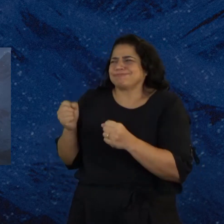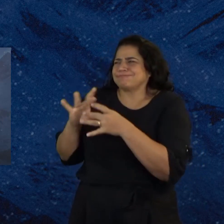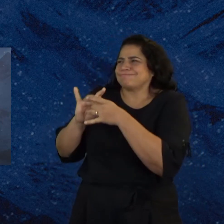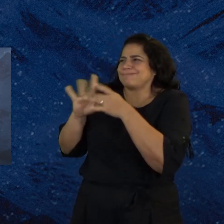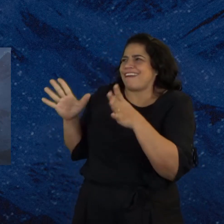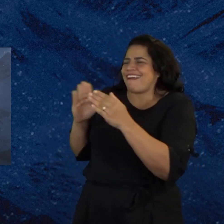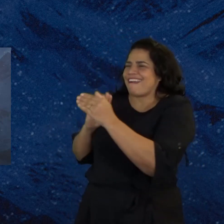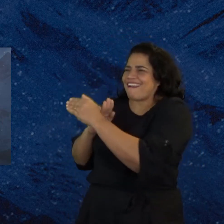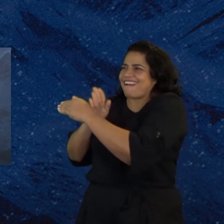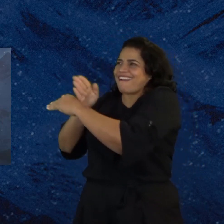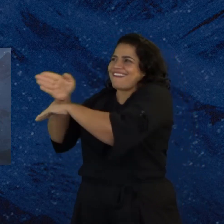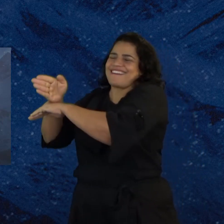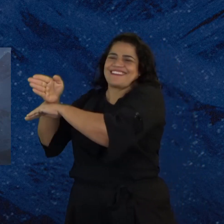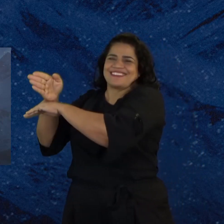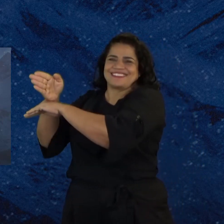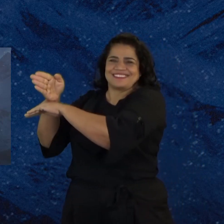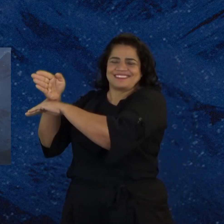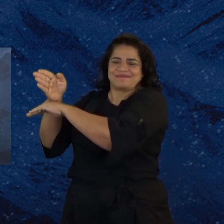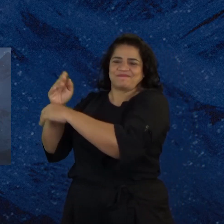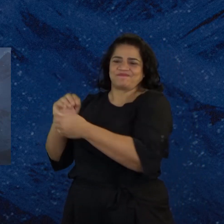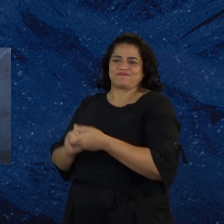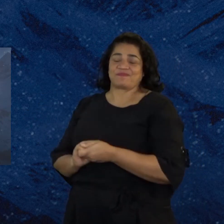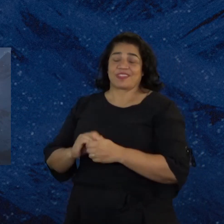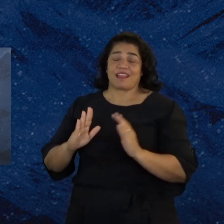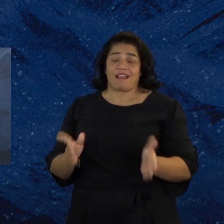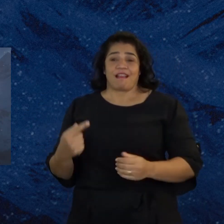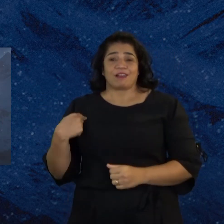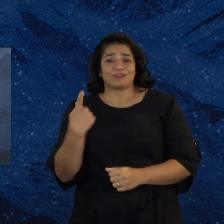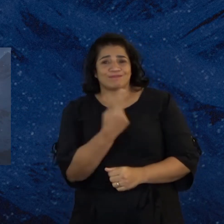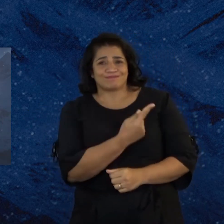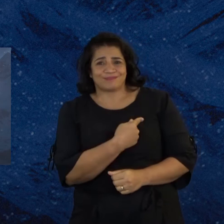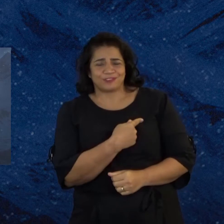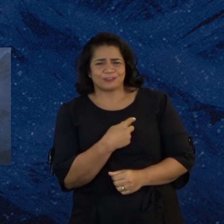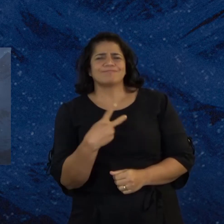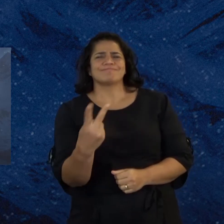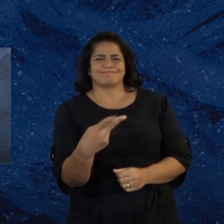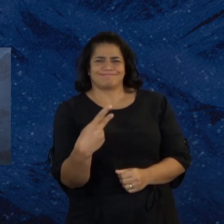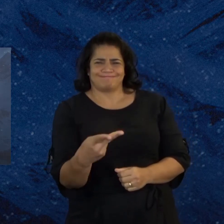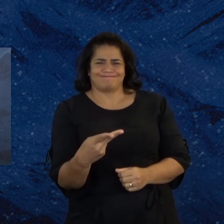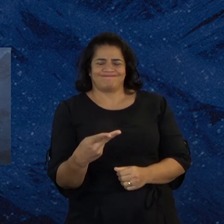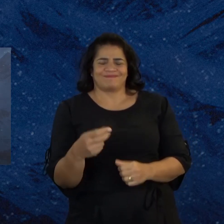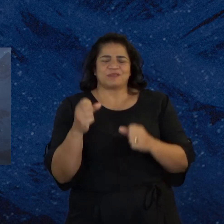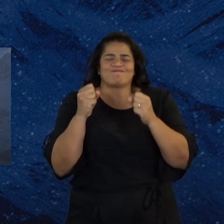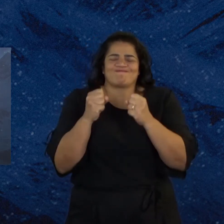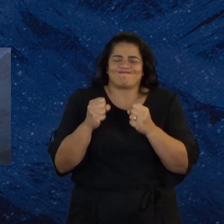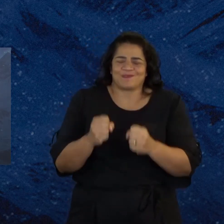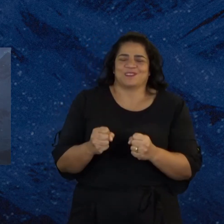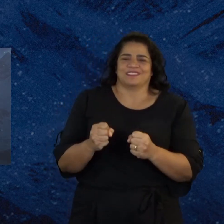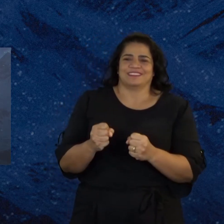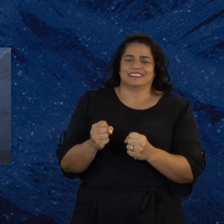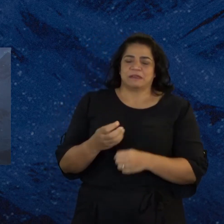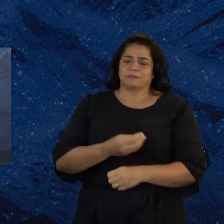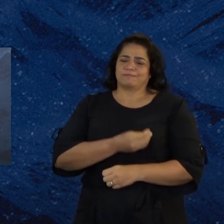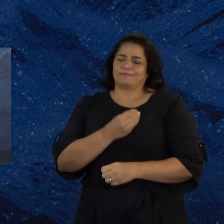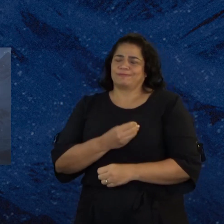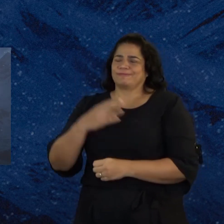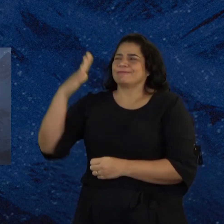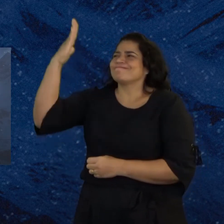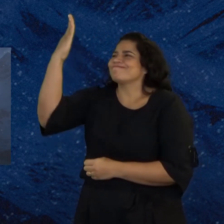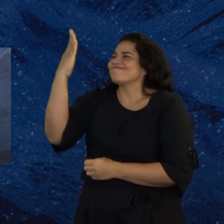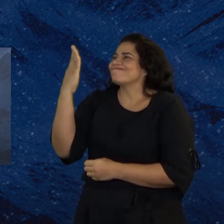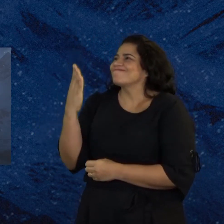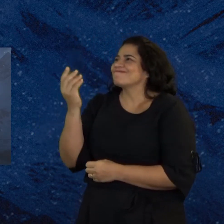dos Santos. Agora hoje, eu e você podemos viver na presença do Senhor. Isso é o que Deus sempre quis,